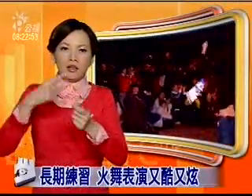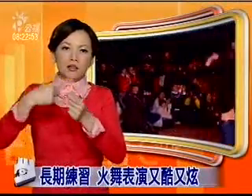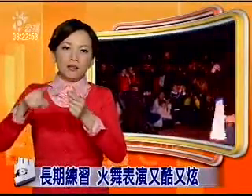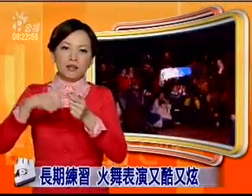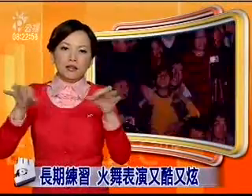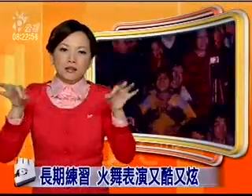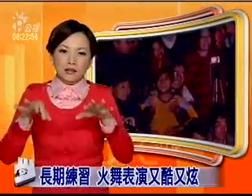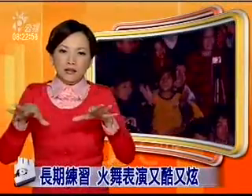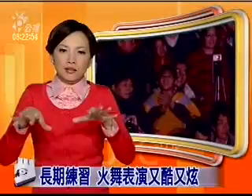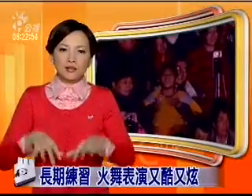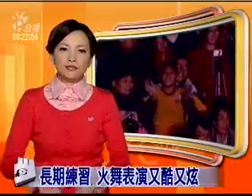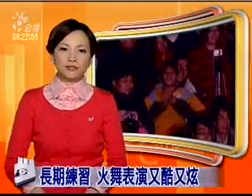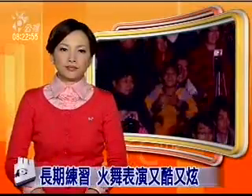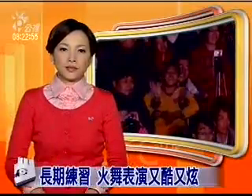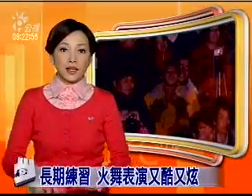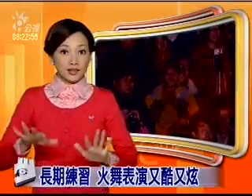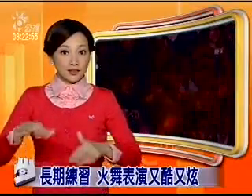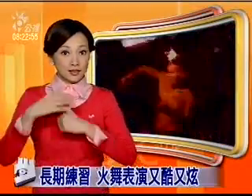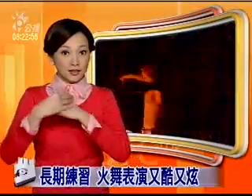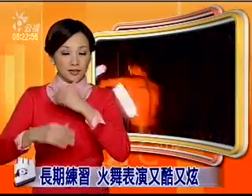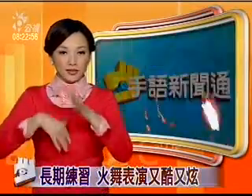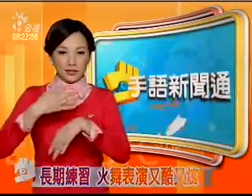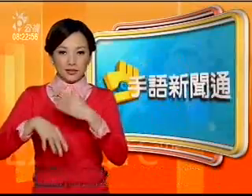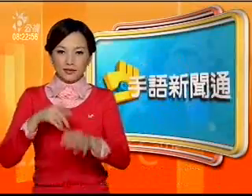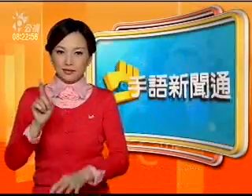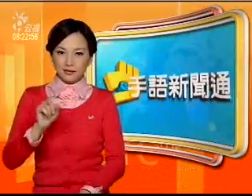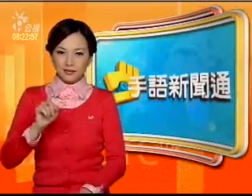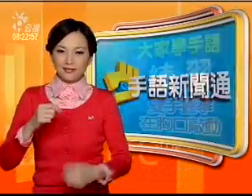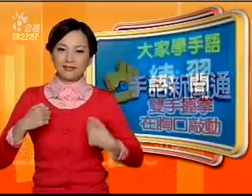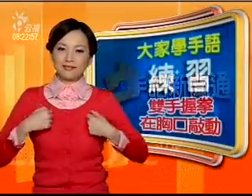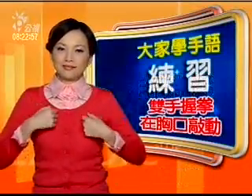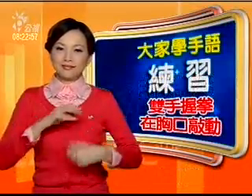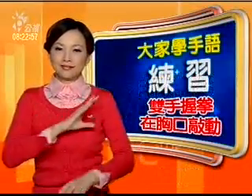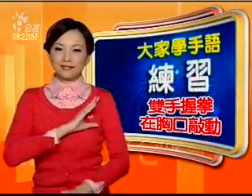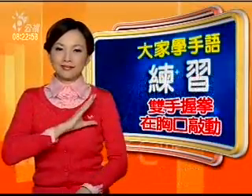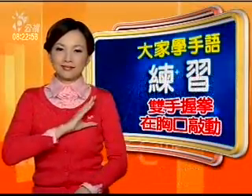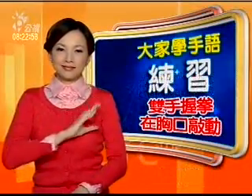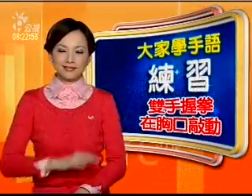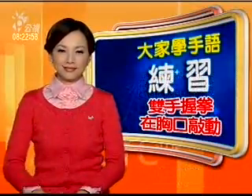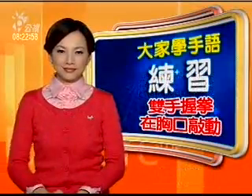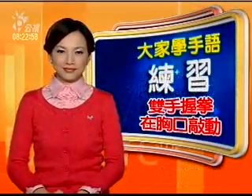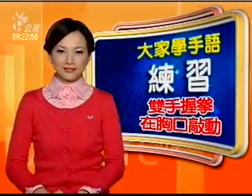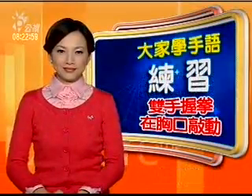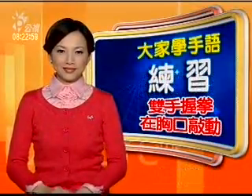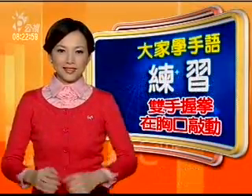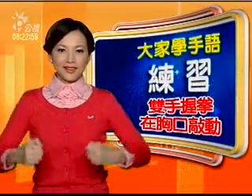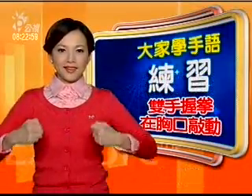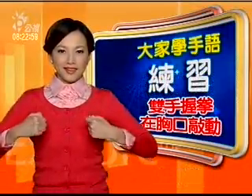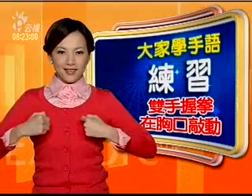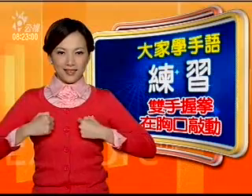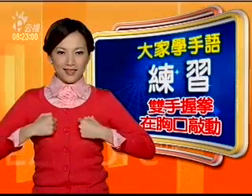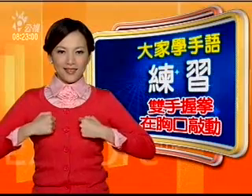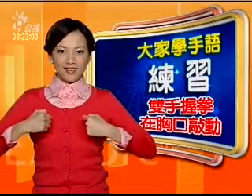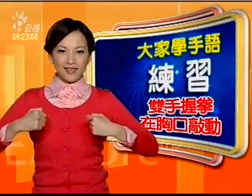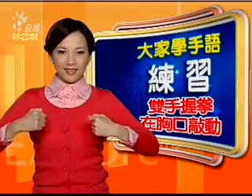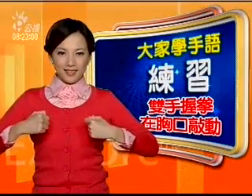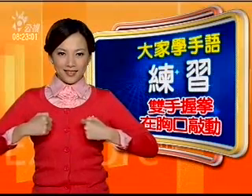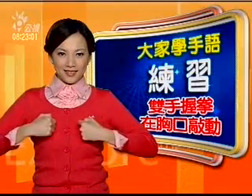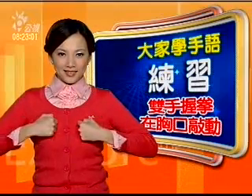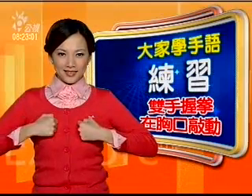一起动手来学一学练习的手语应该要怎么比呢？手握在胸前，动一动就是练